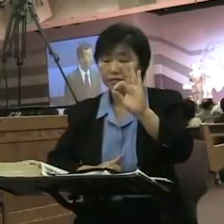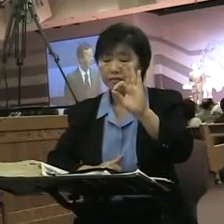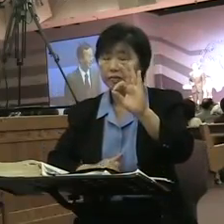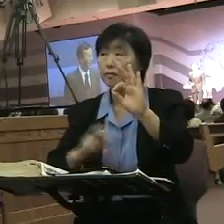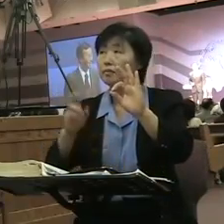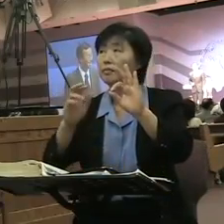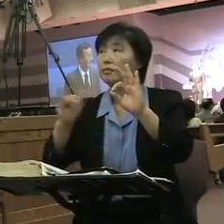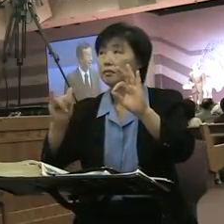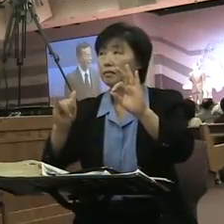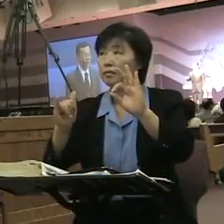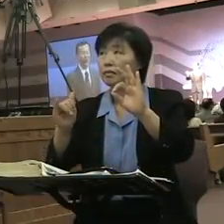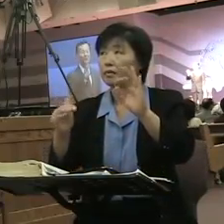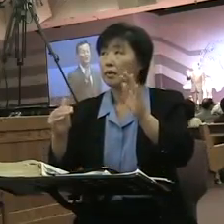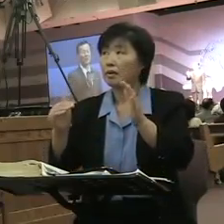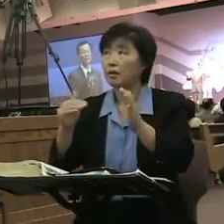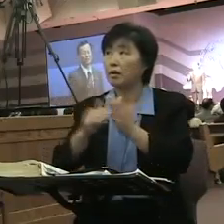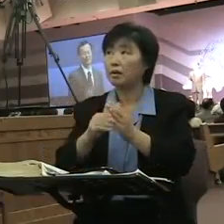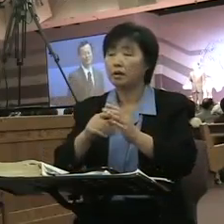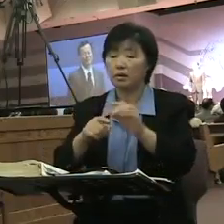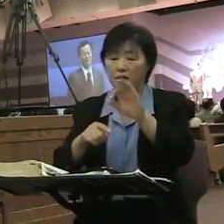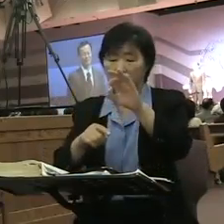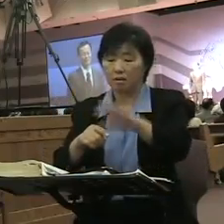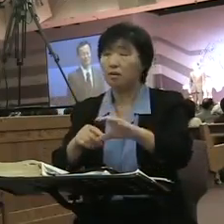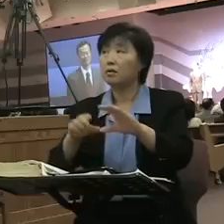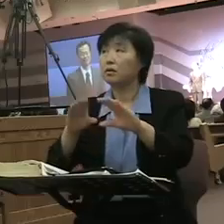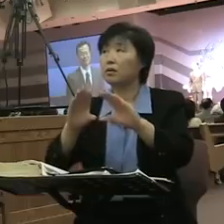10명까지 내려갑니다. 그리고 거기서 스탑해요.